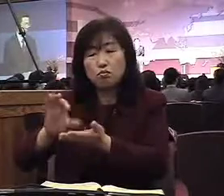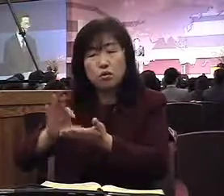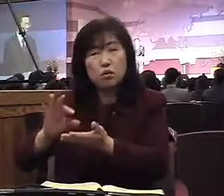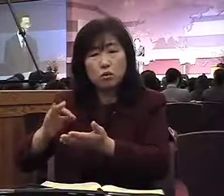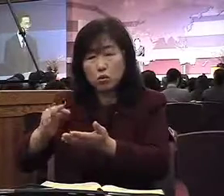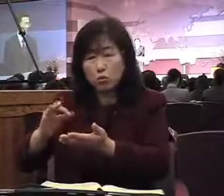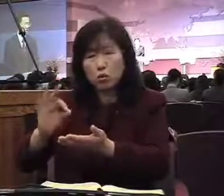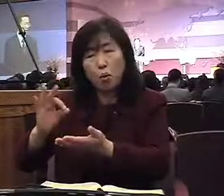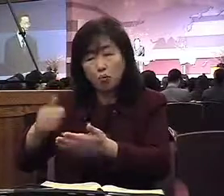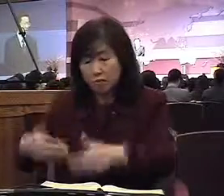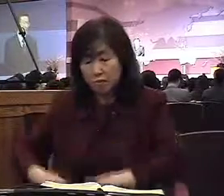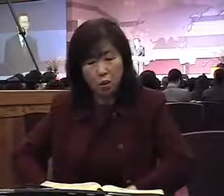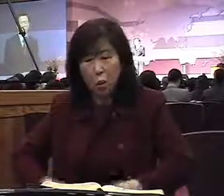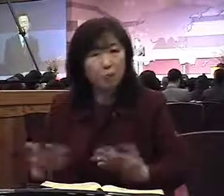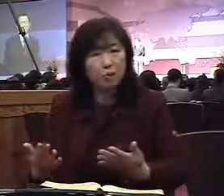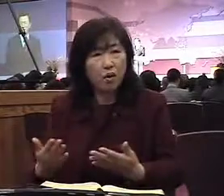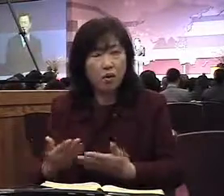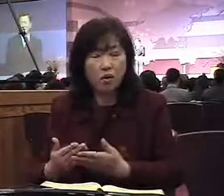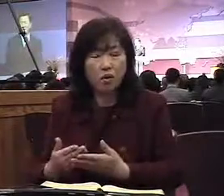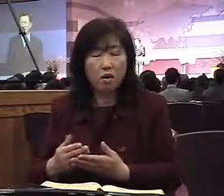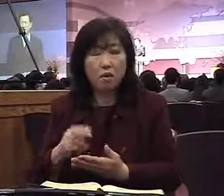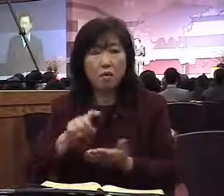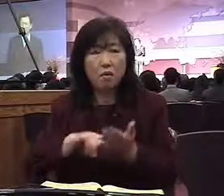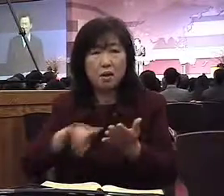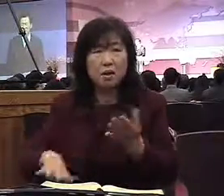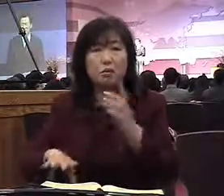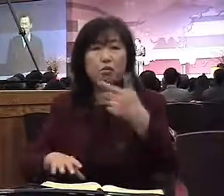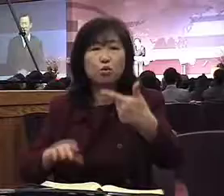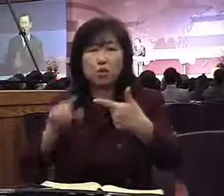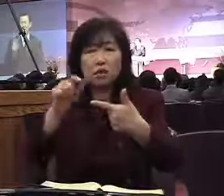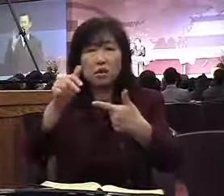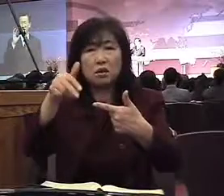분이에요. 마태오 6장에 뭐라고 말씀하세요?